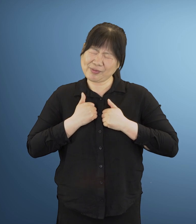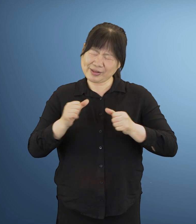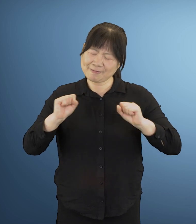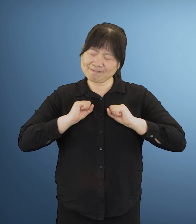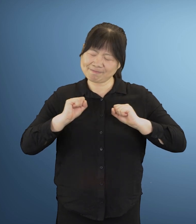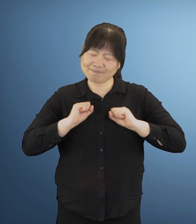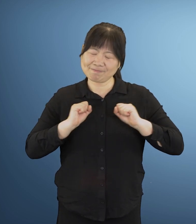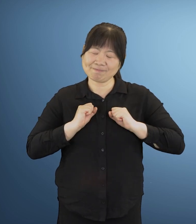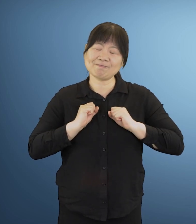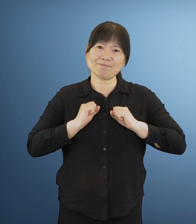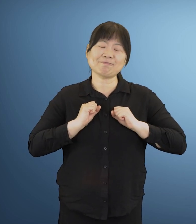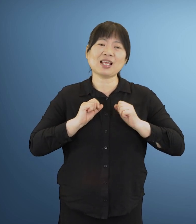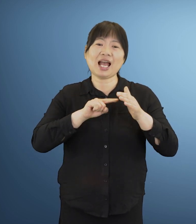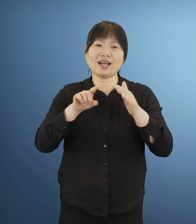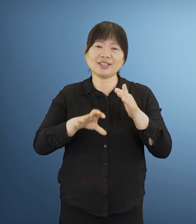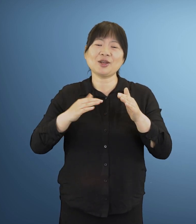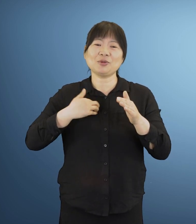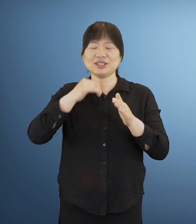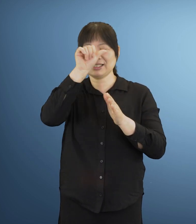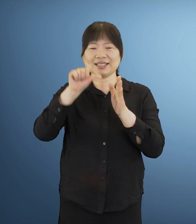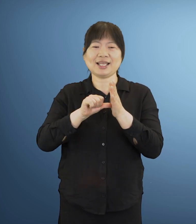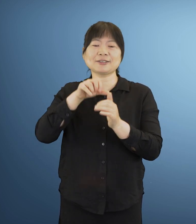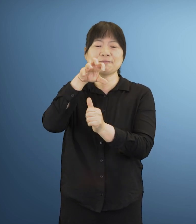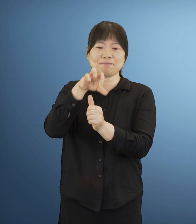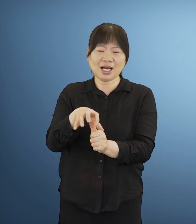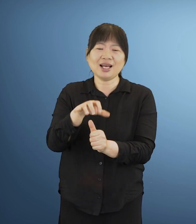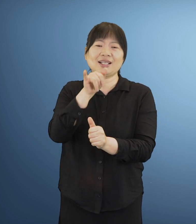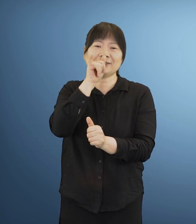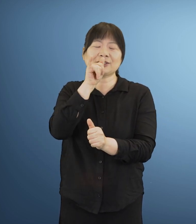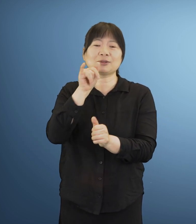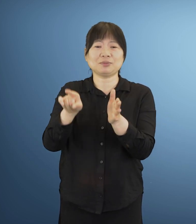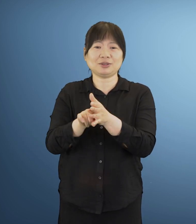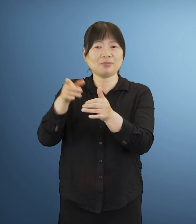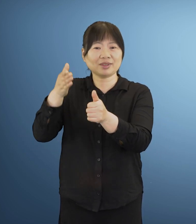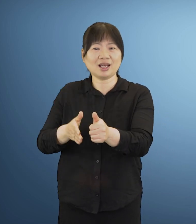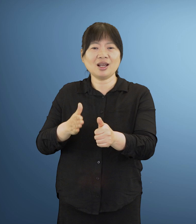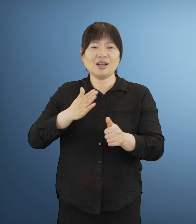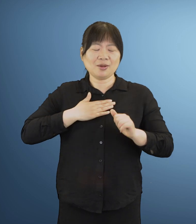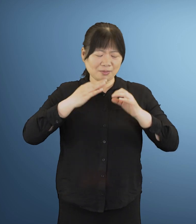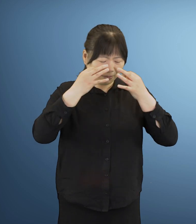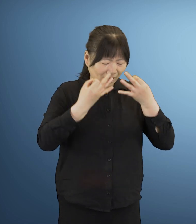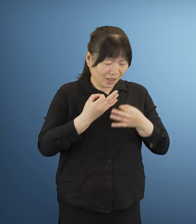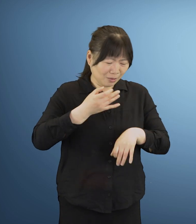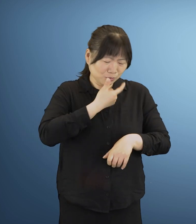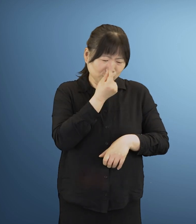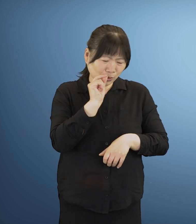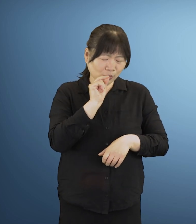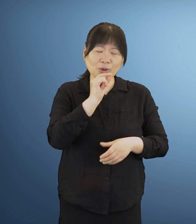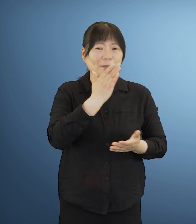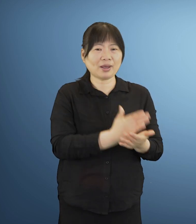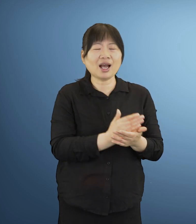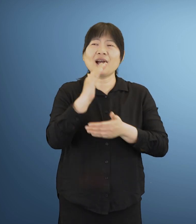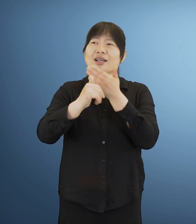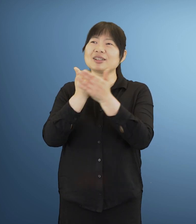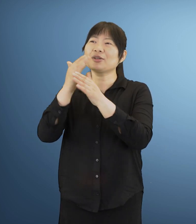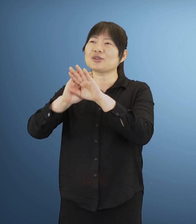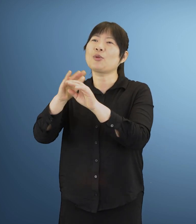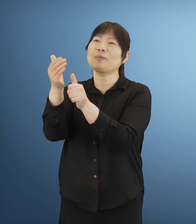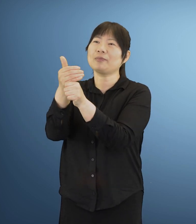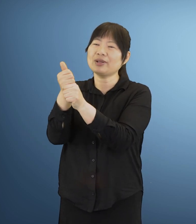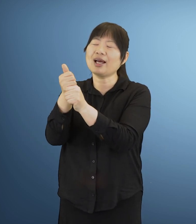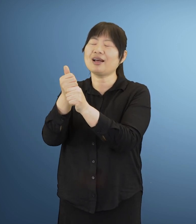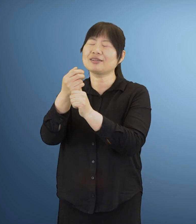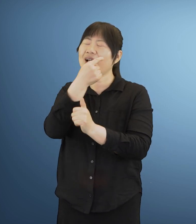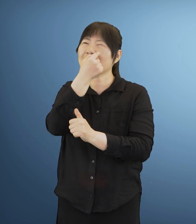우리의 생애가 붙들려 있음을 믿습니다. 오늘 나의 못난 모습을 보지 말아주시고 하나님의 손에 붙들려 있음을